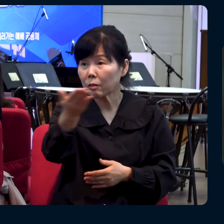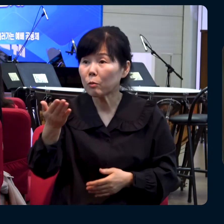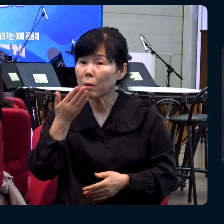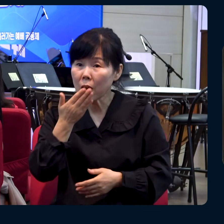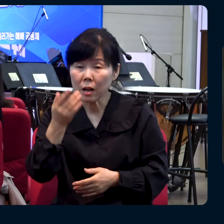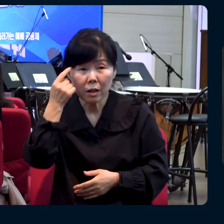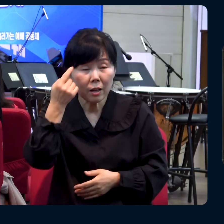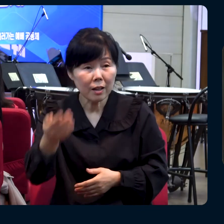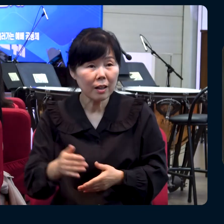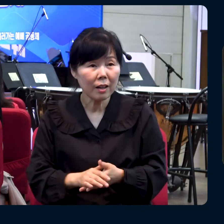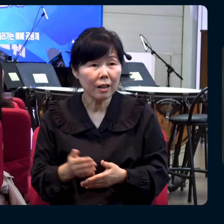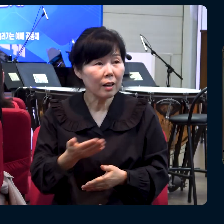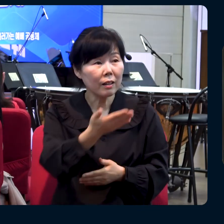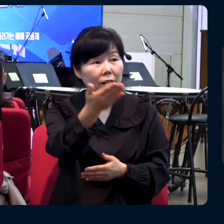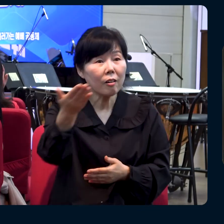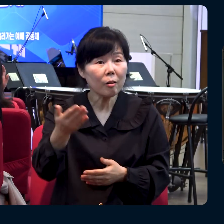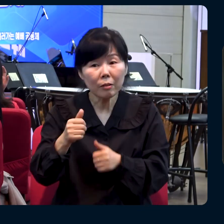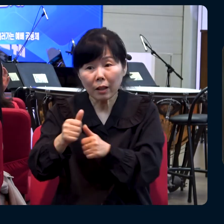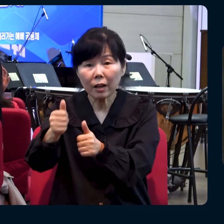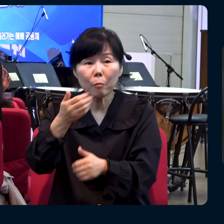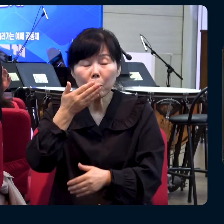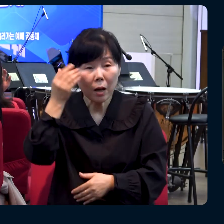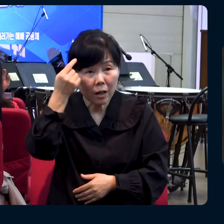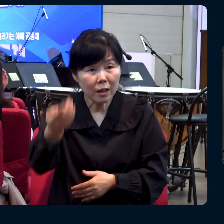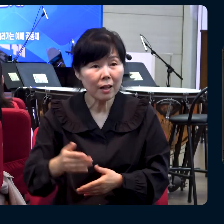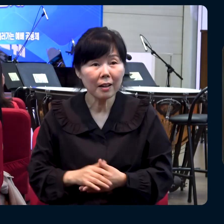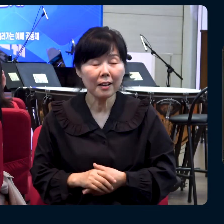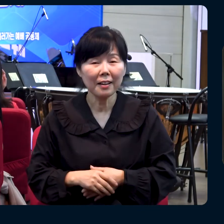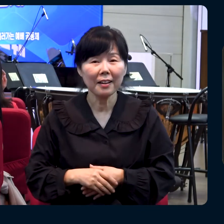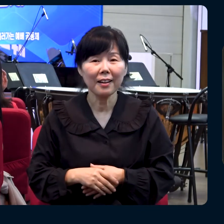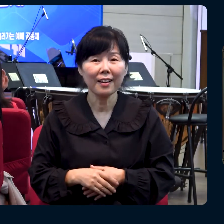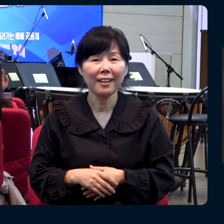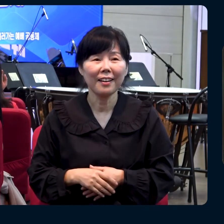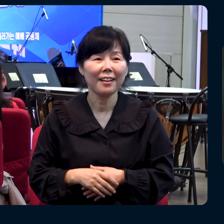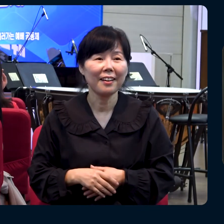있겠습니까? 아니 이렇게 여러분 할 수 있겠습니까?